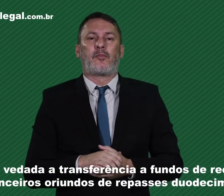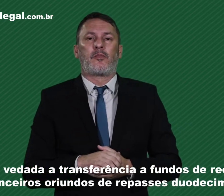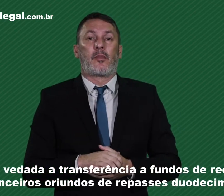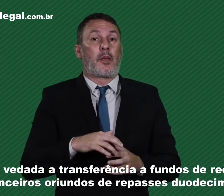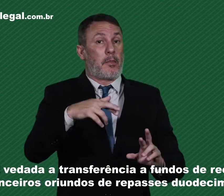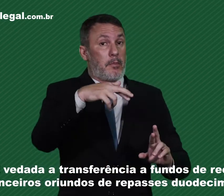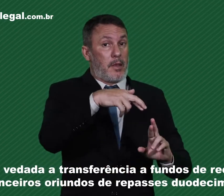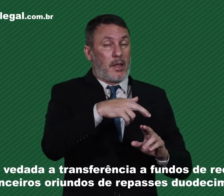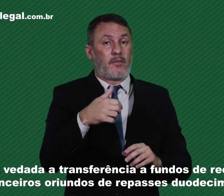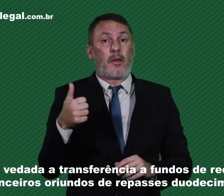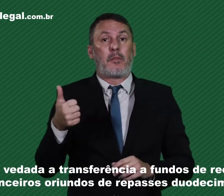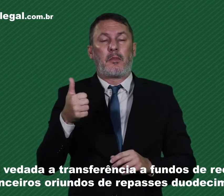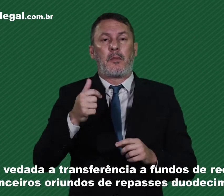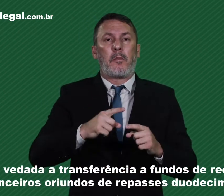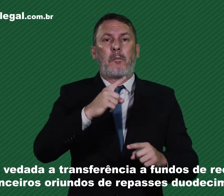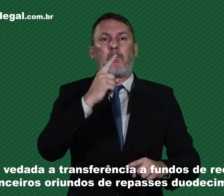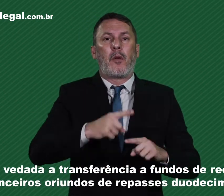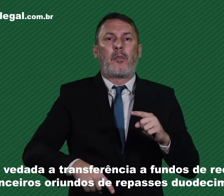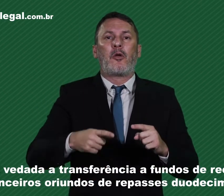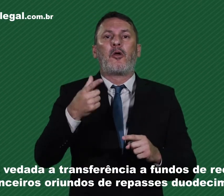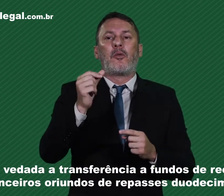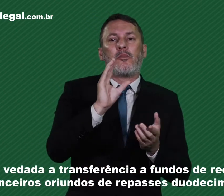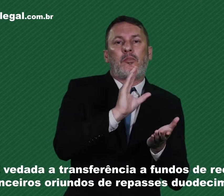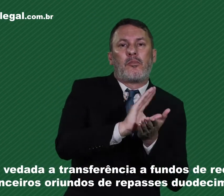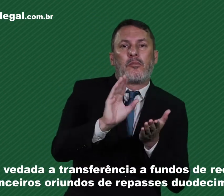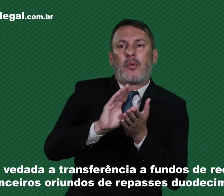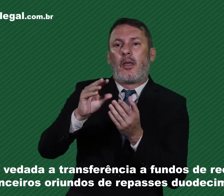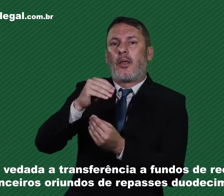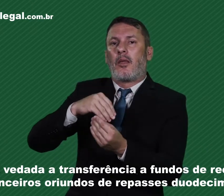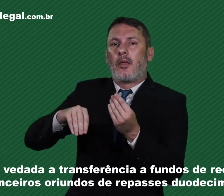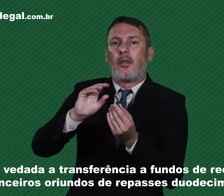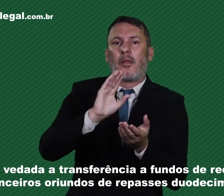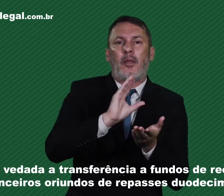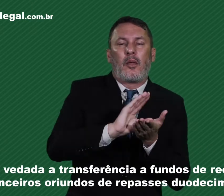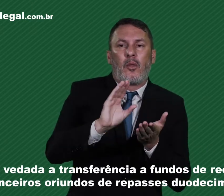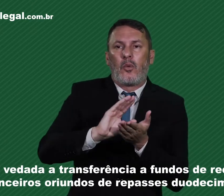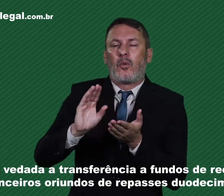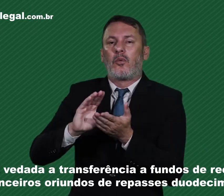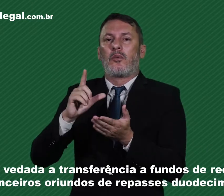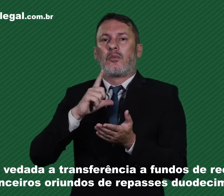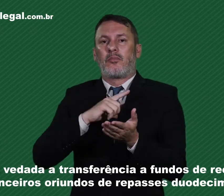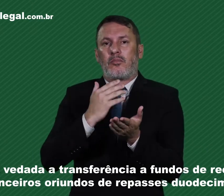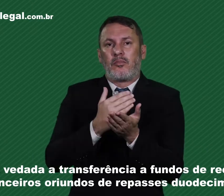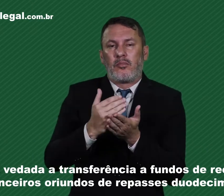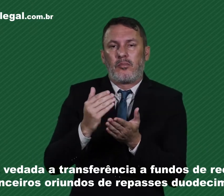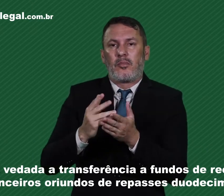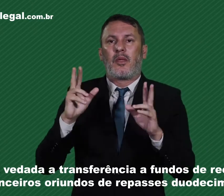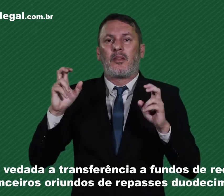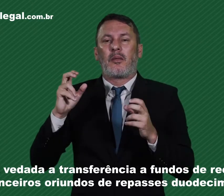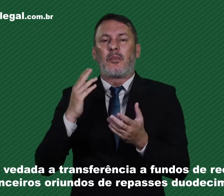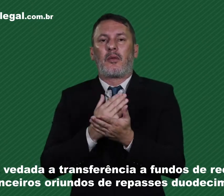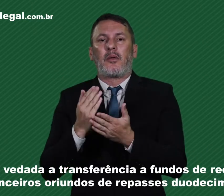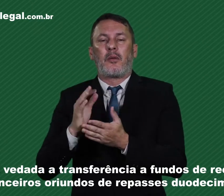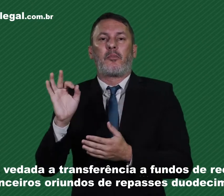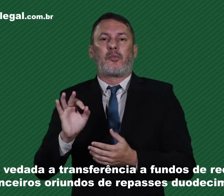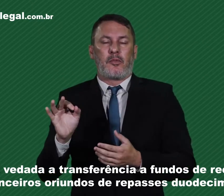primeiro é vedada a transferência a fundos de recursos financeiros oriundos de Repasses duodecimais o